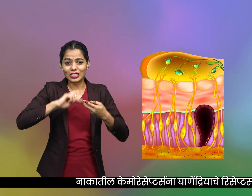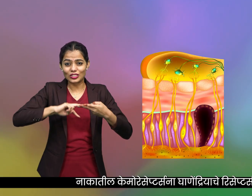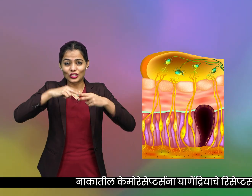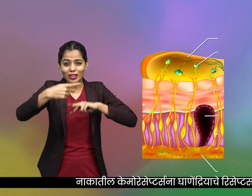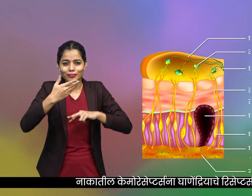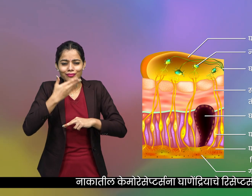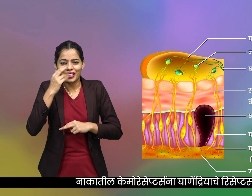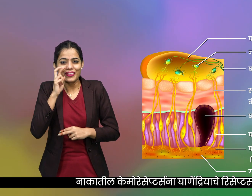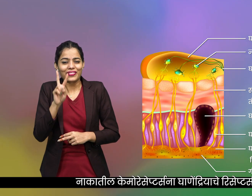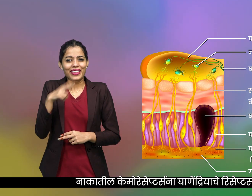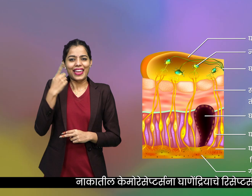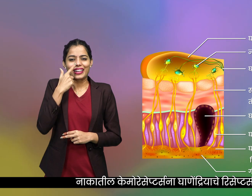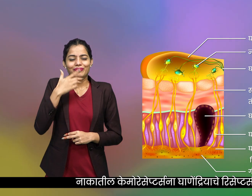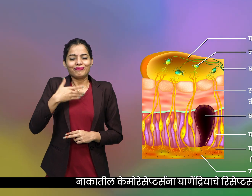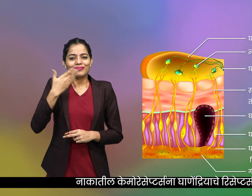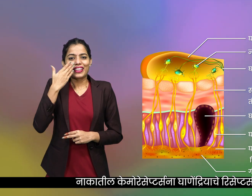नाकातील